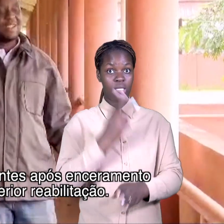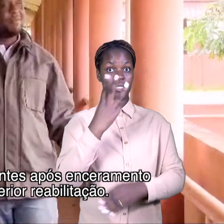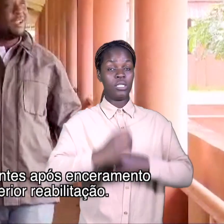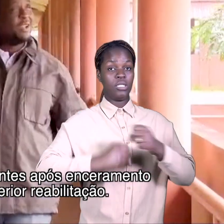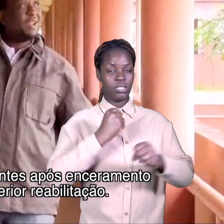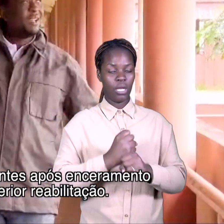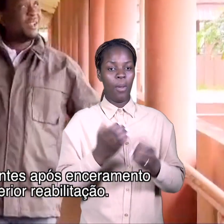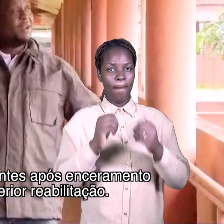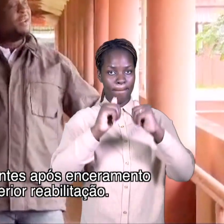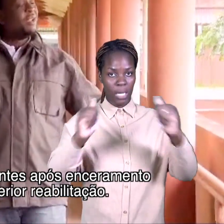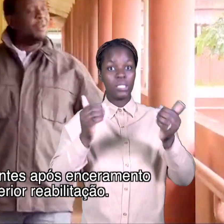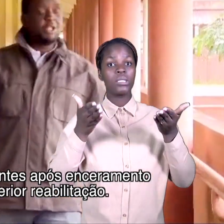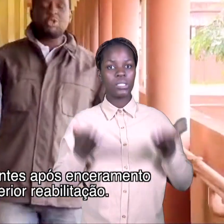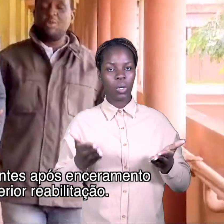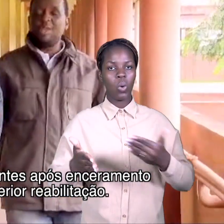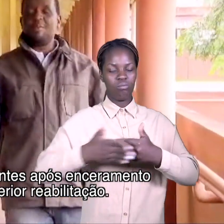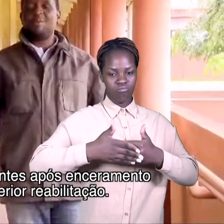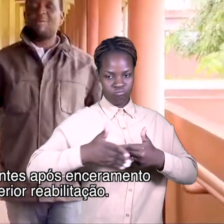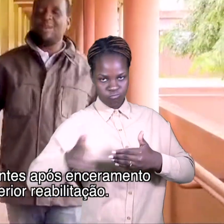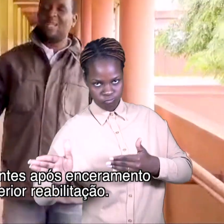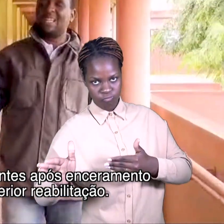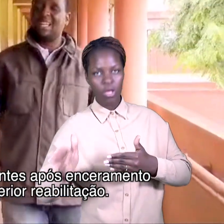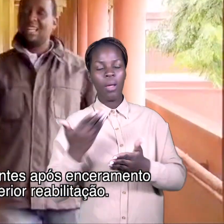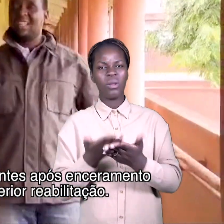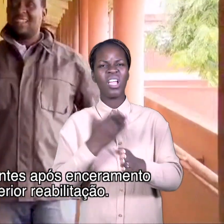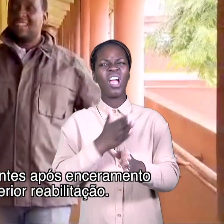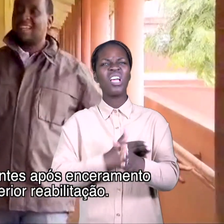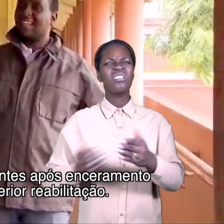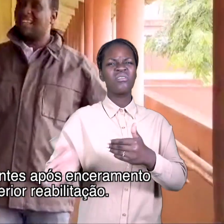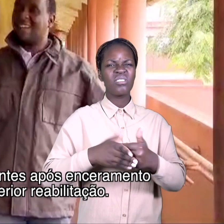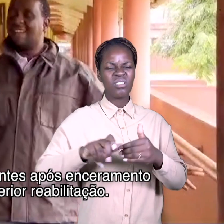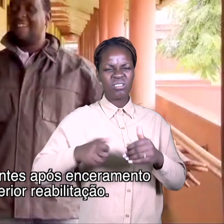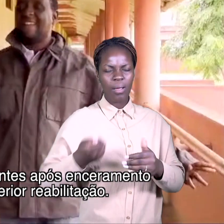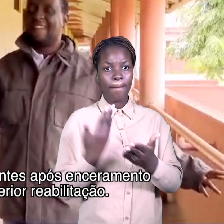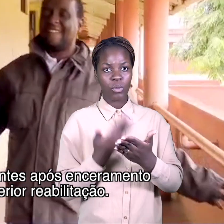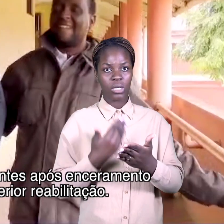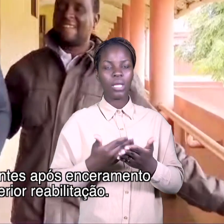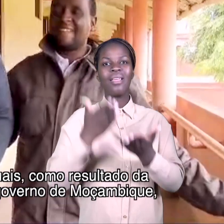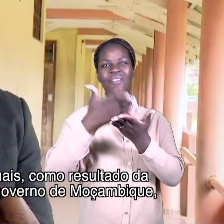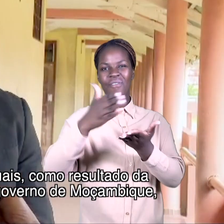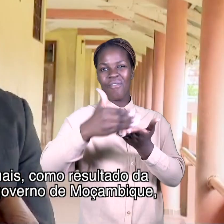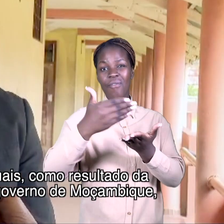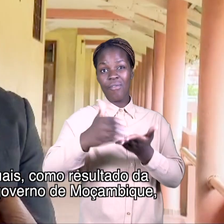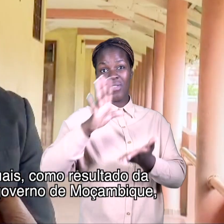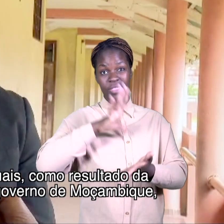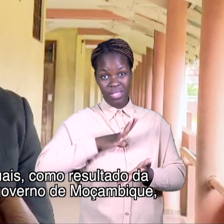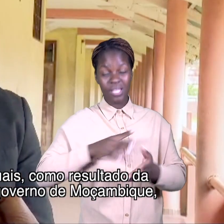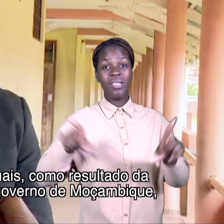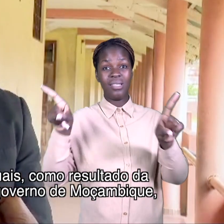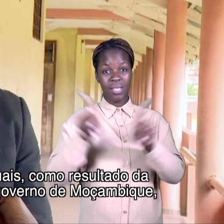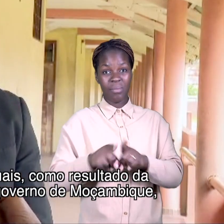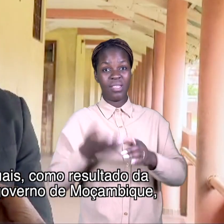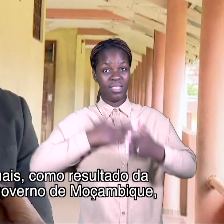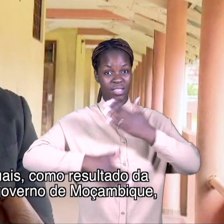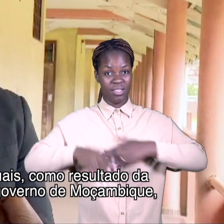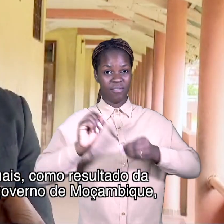estudantes após encerramento para quitar dívida e posterior reabilitação. No Instituto de Deficientes